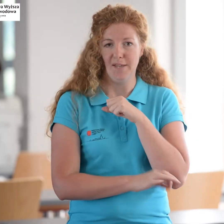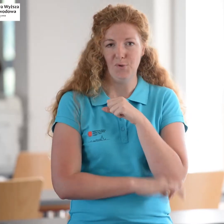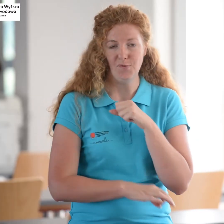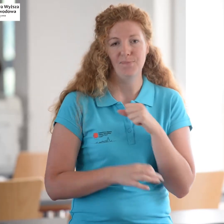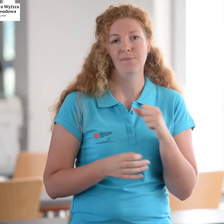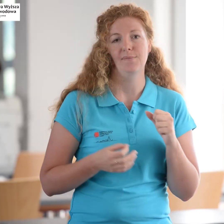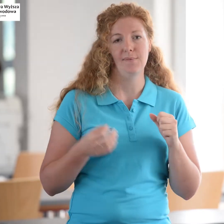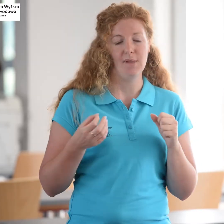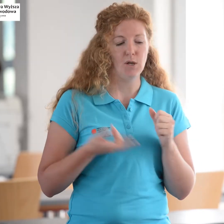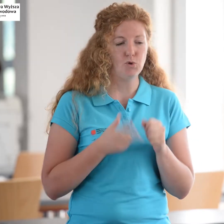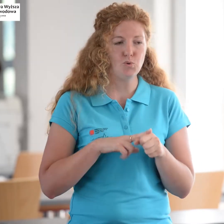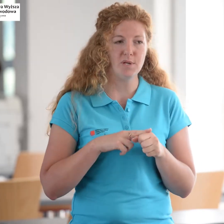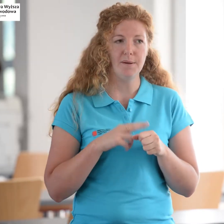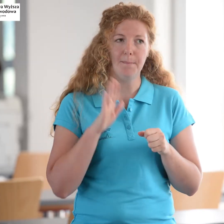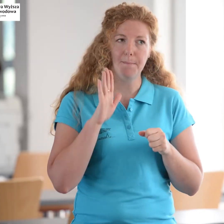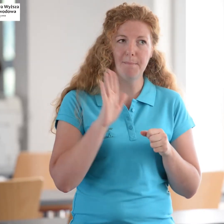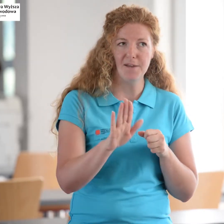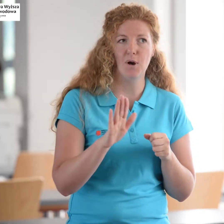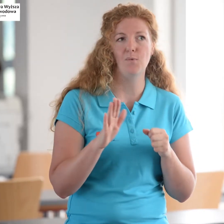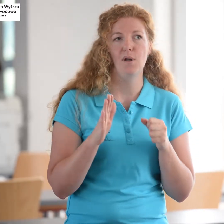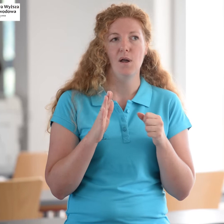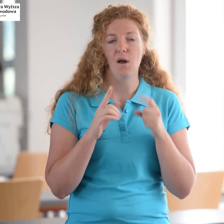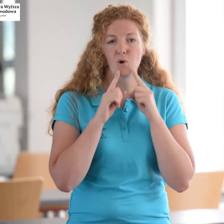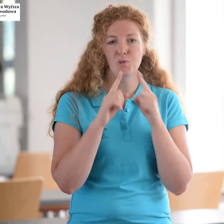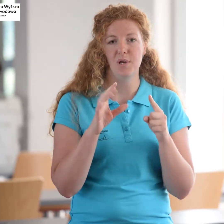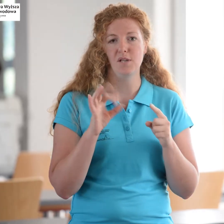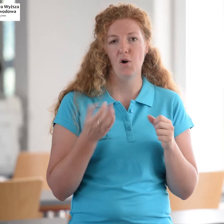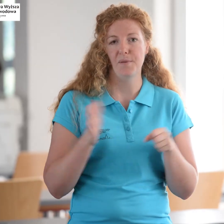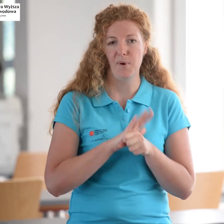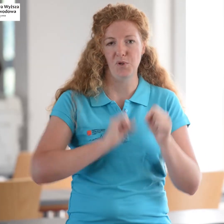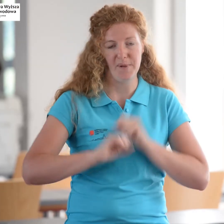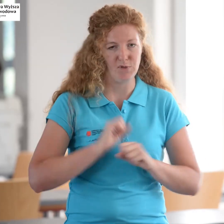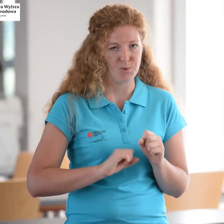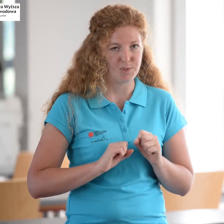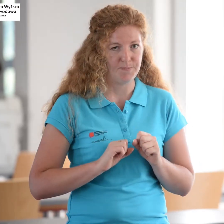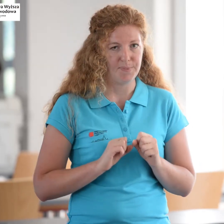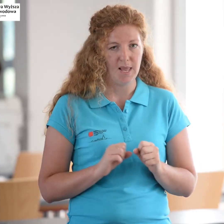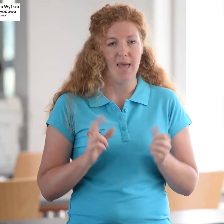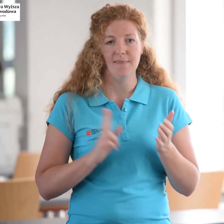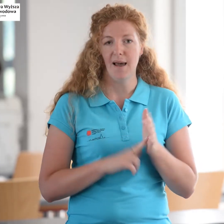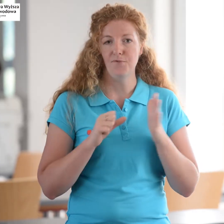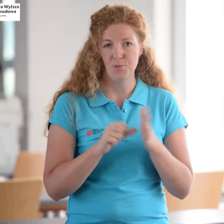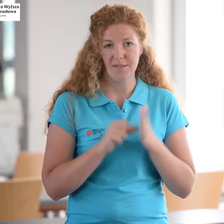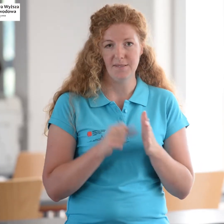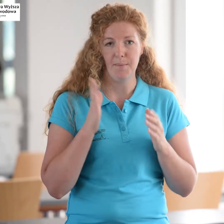studentów, którzy mają orzeczenie o niepełnosprawności. Na wycieczce